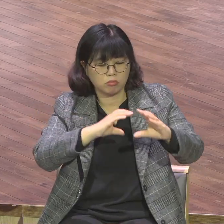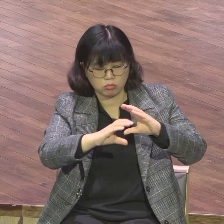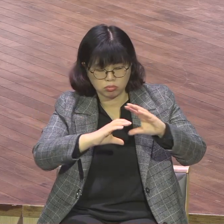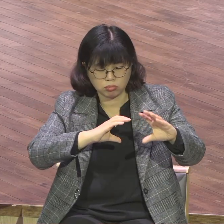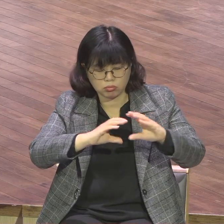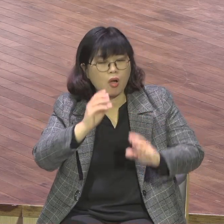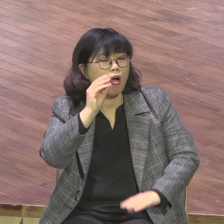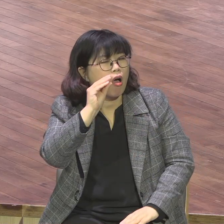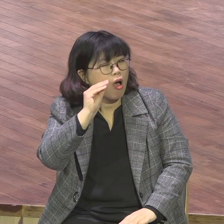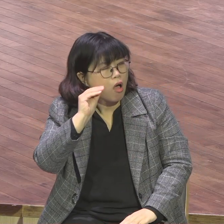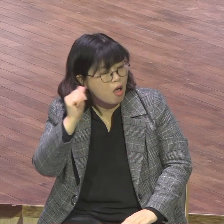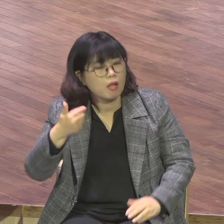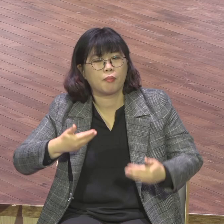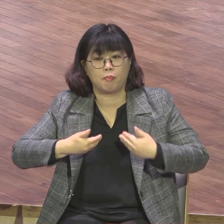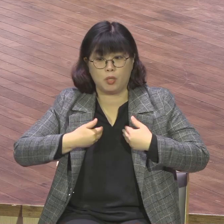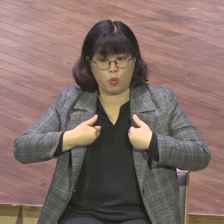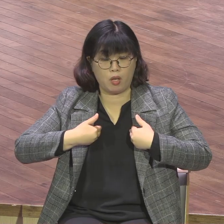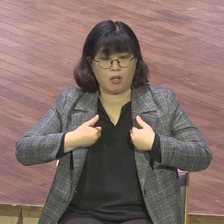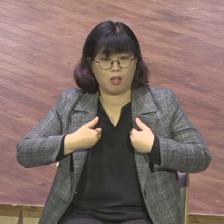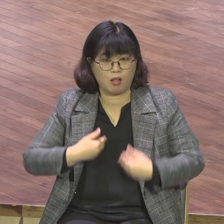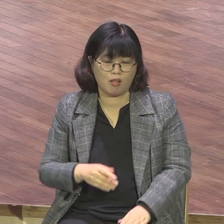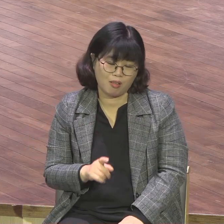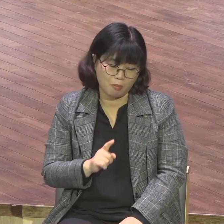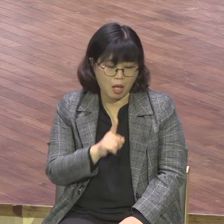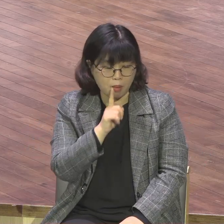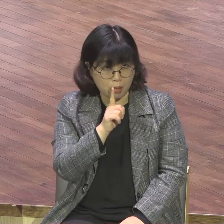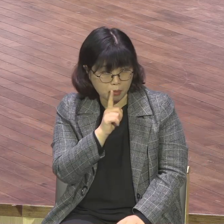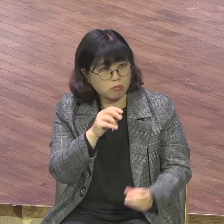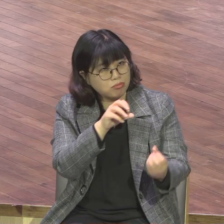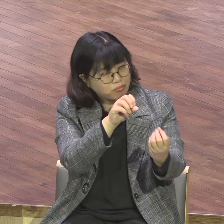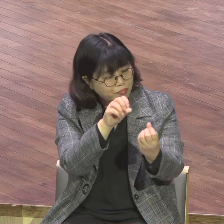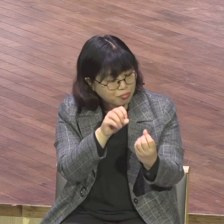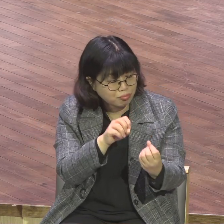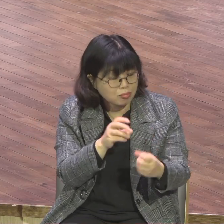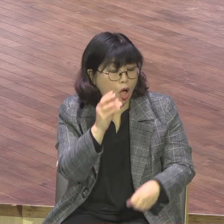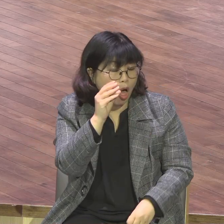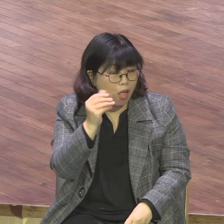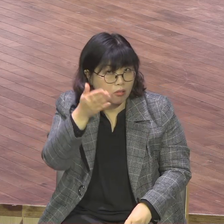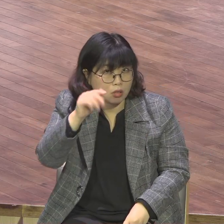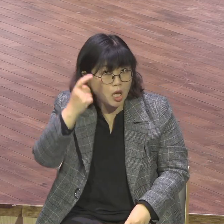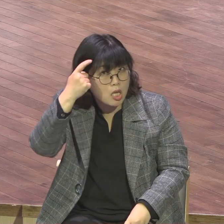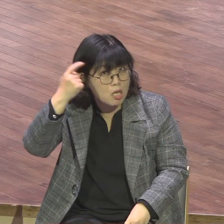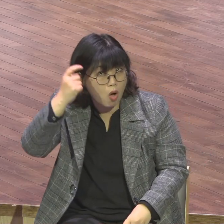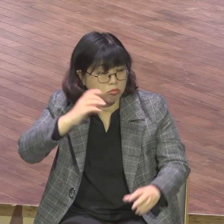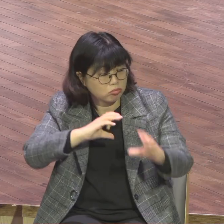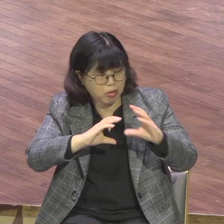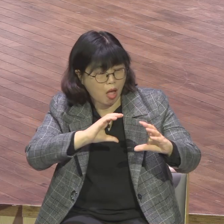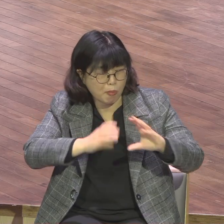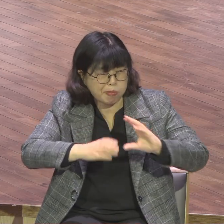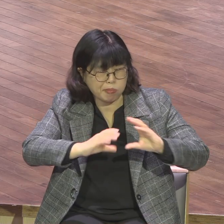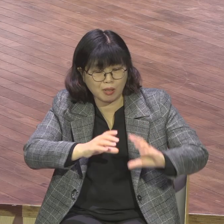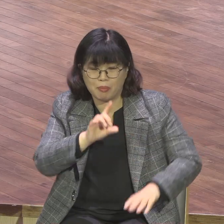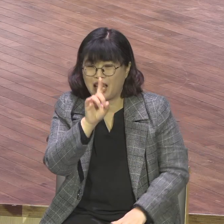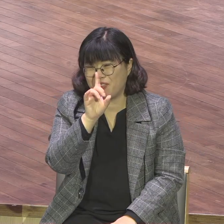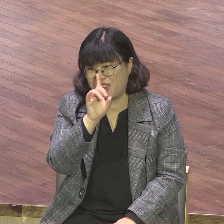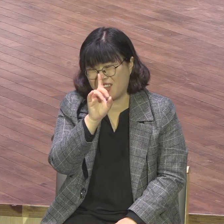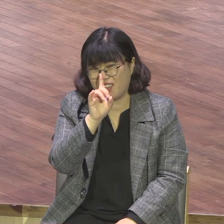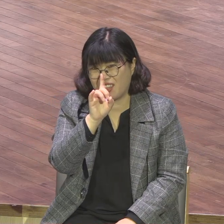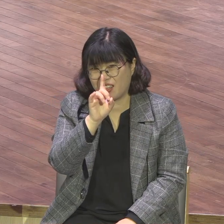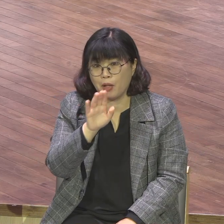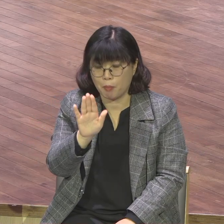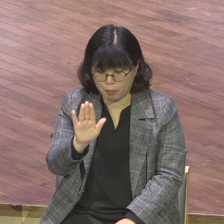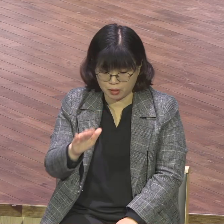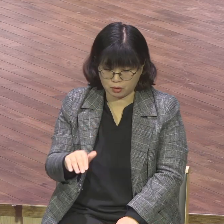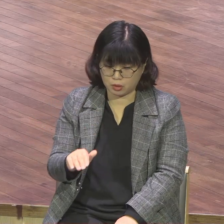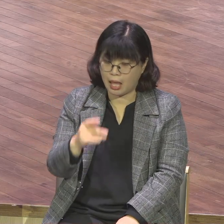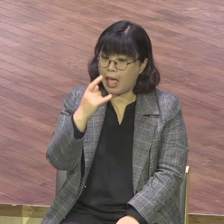소통. 육신적 소통이 다 되지요. 그런데 영적 소통. 아비들아 너희 자녀를 노엽게 하지 말고 이